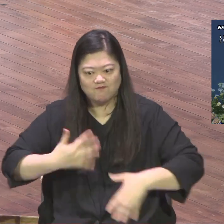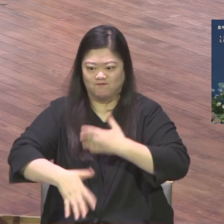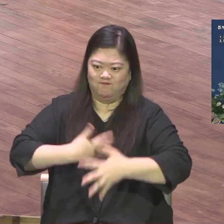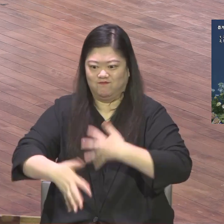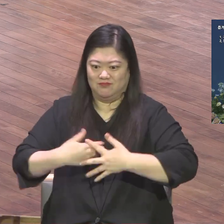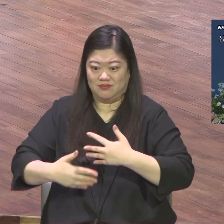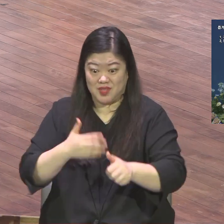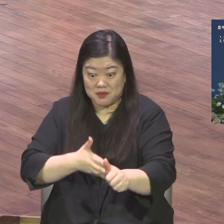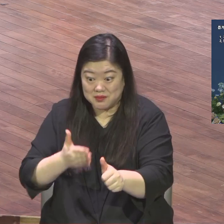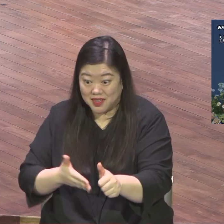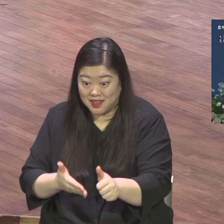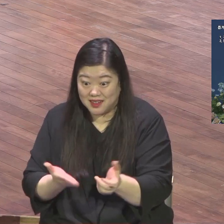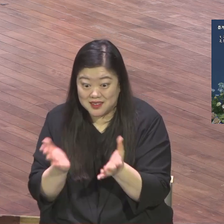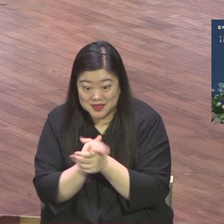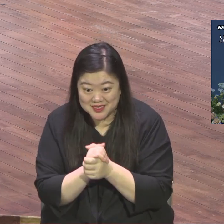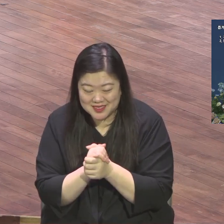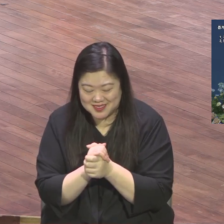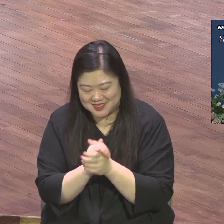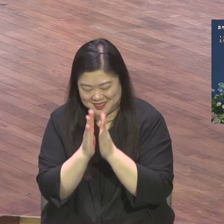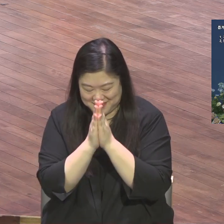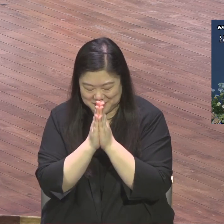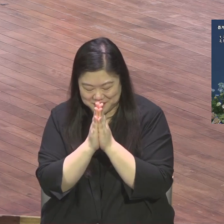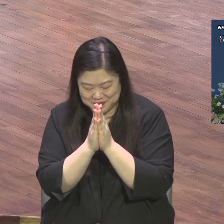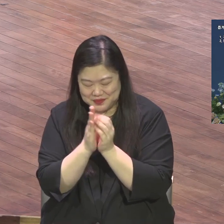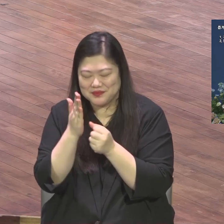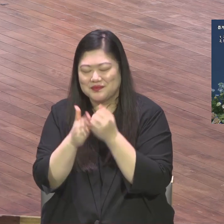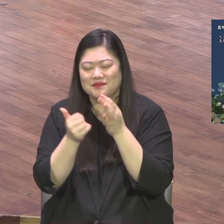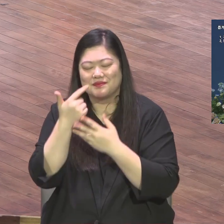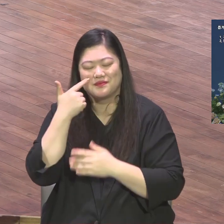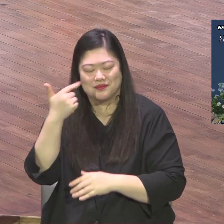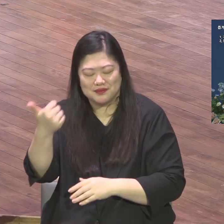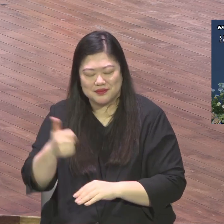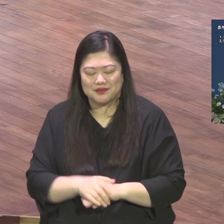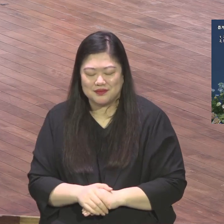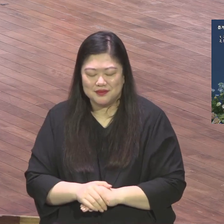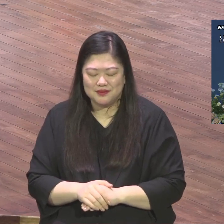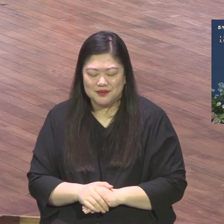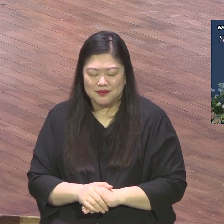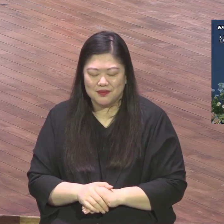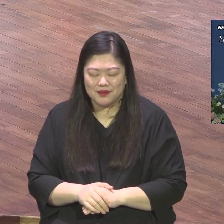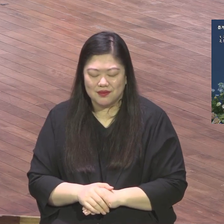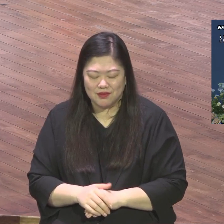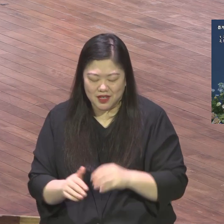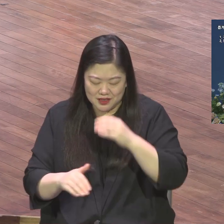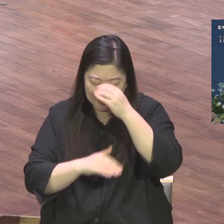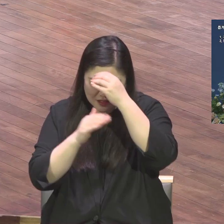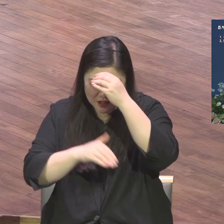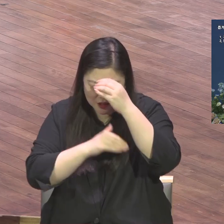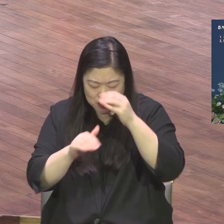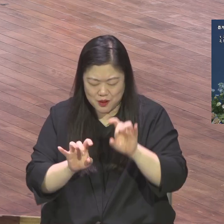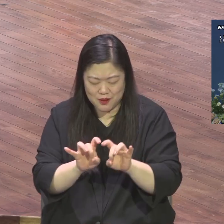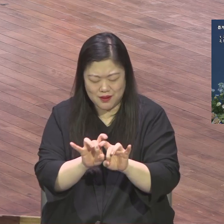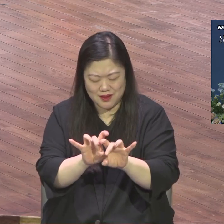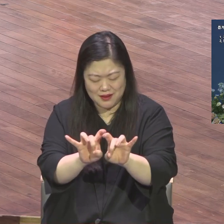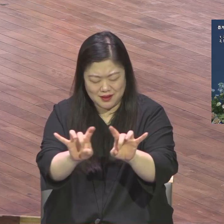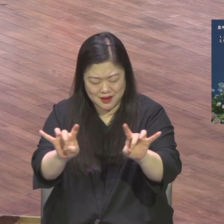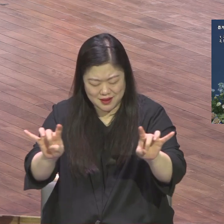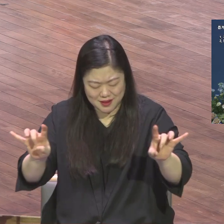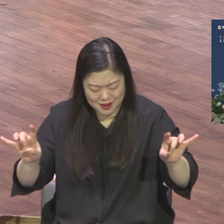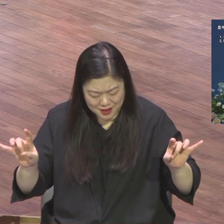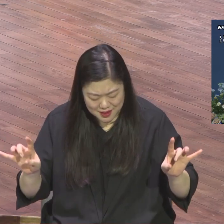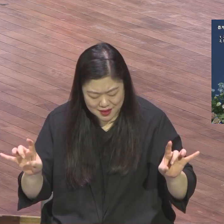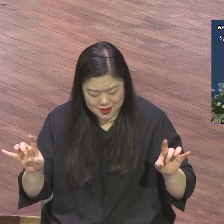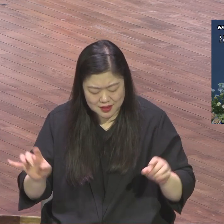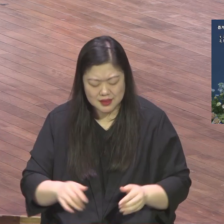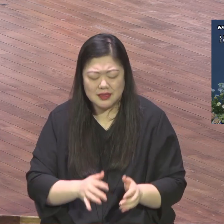축복합니다. 기도합시다. 아버지 하나님 예언계 모든 성도들 정말로 예수가